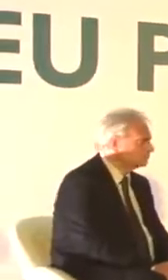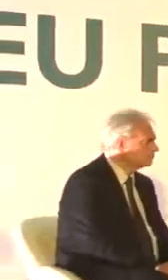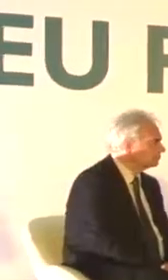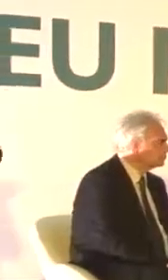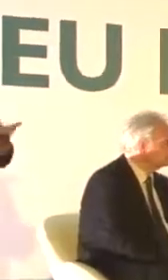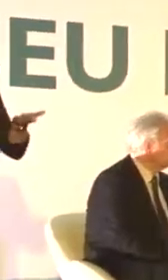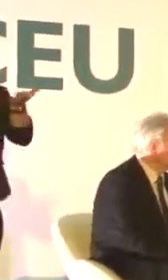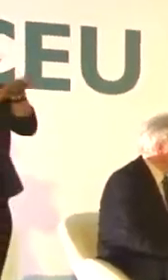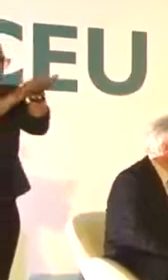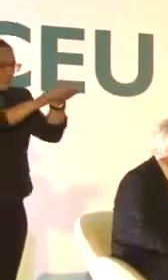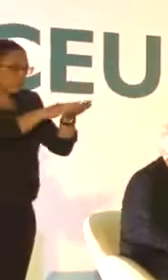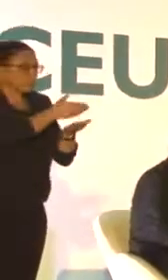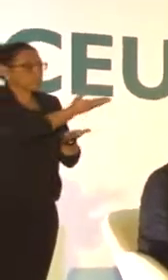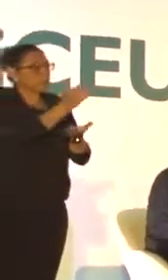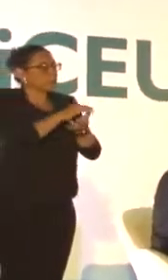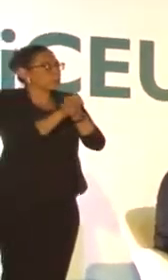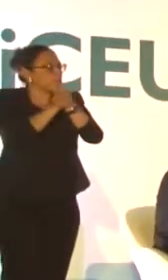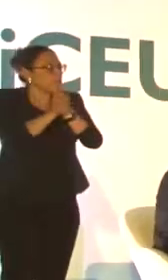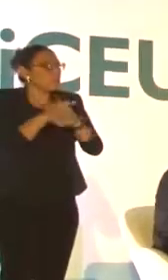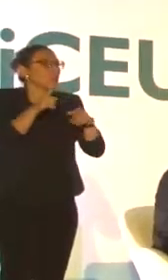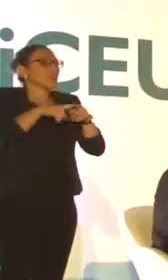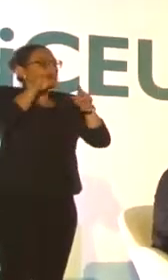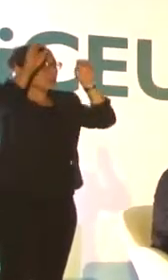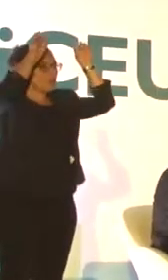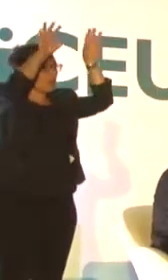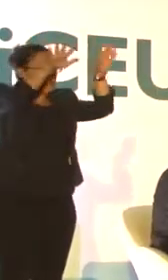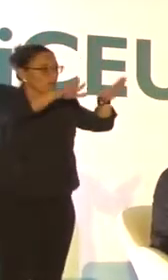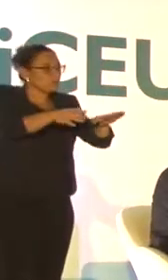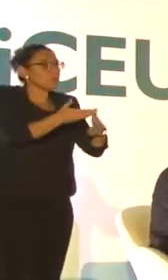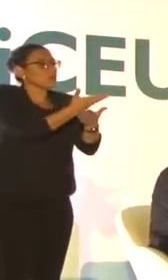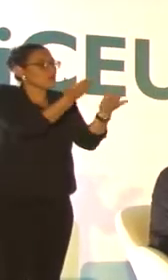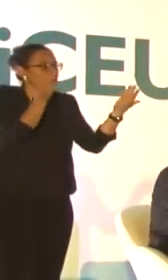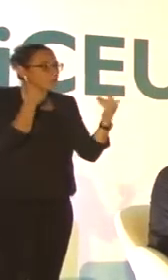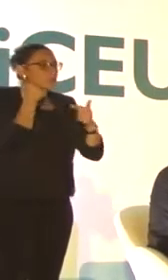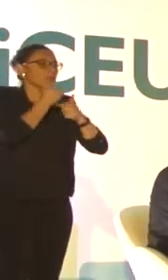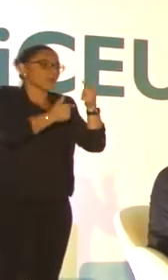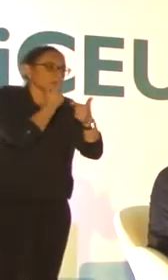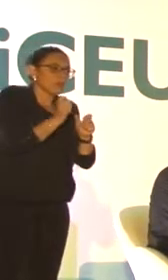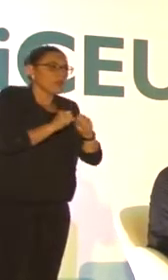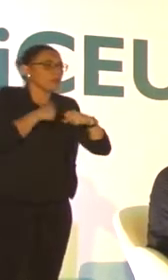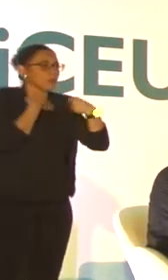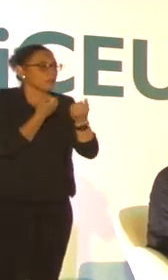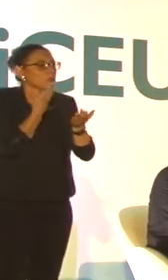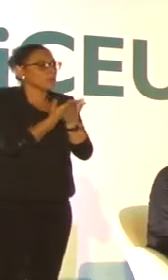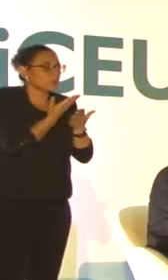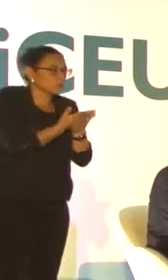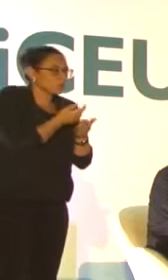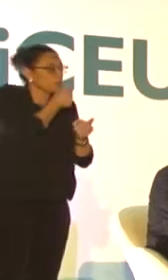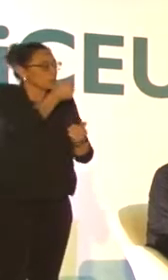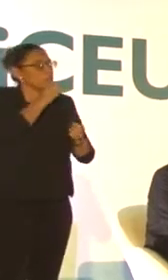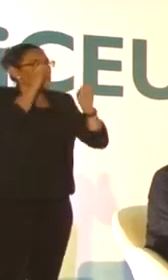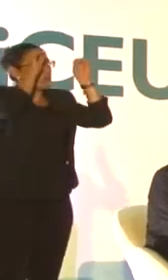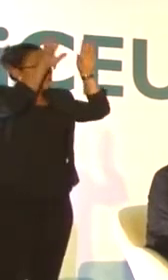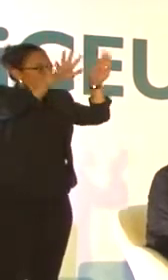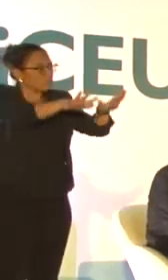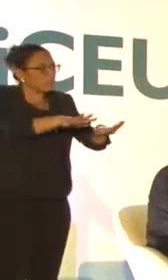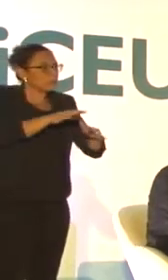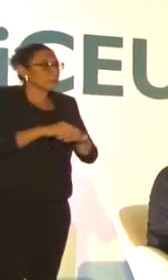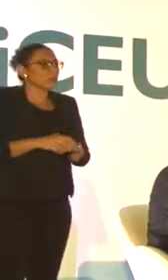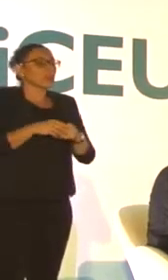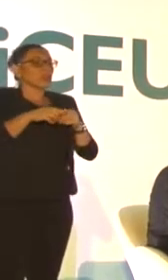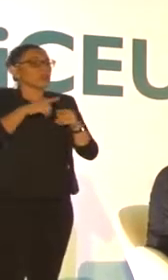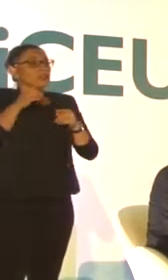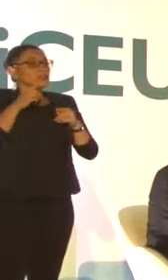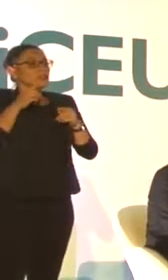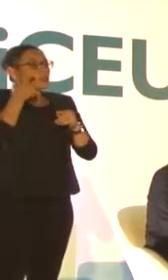vocês estão de parabéns. Que Deus realmente possa abençoar esse trabalho, possa dar a vocês todas as